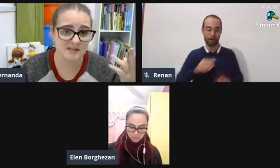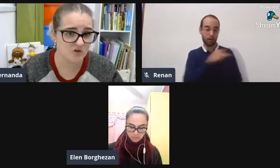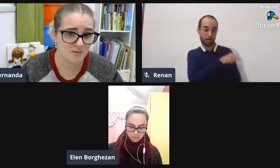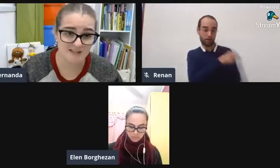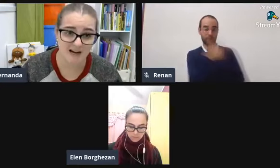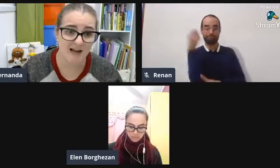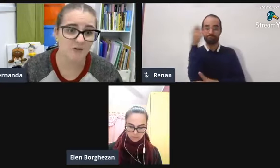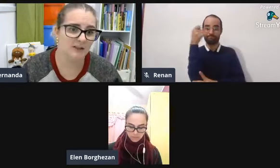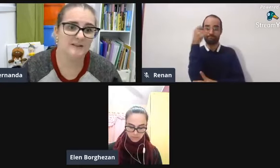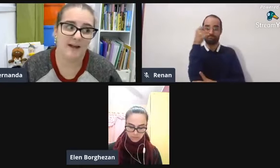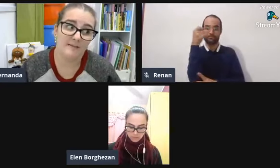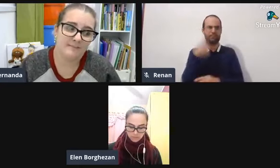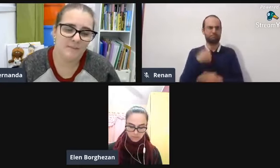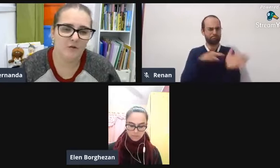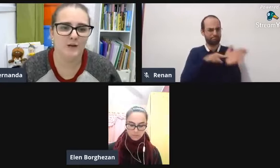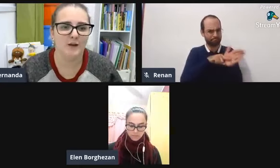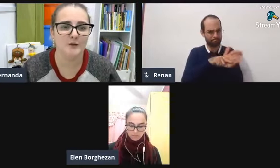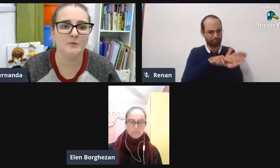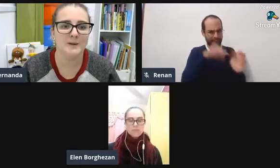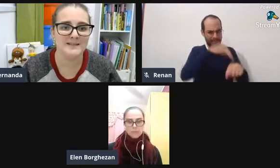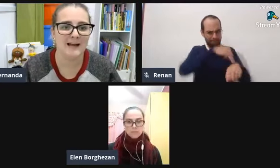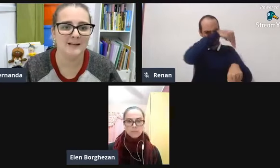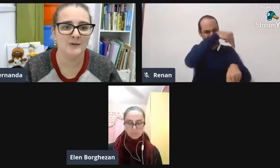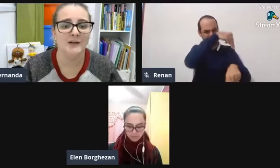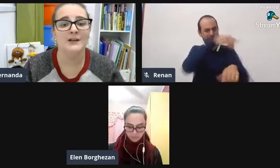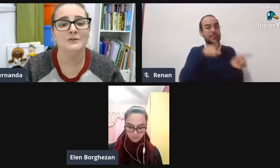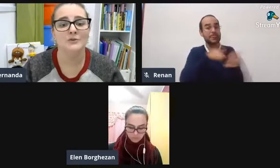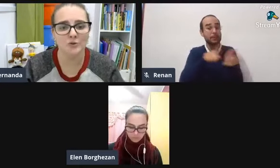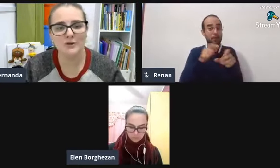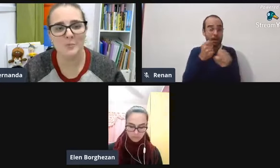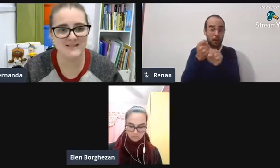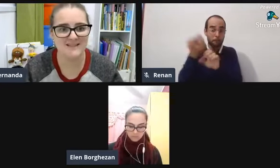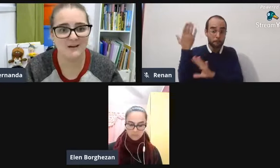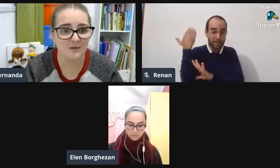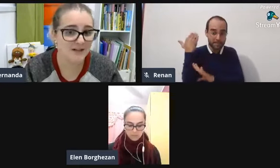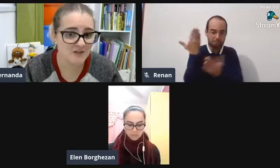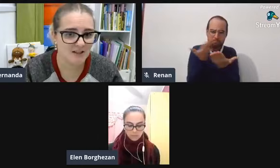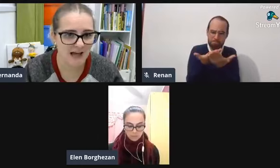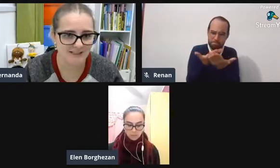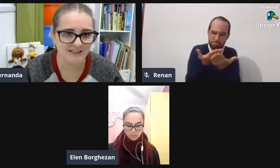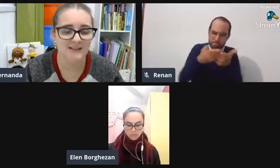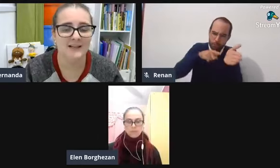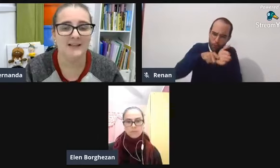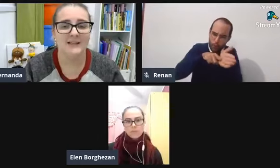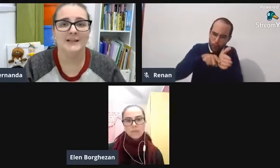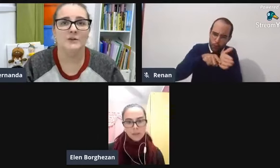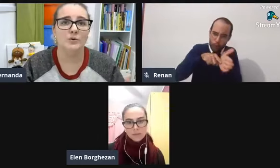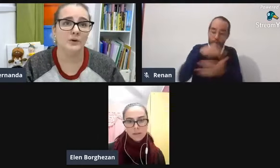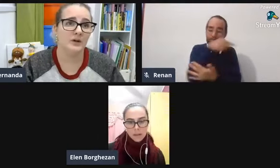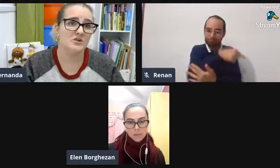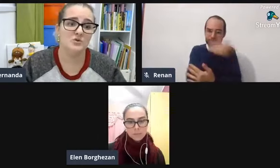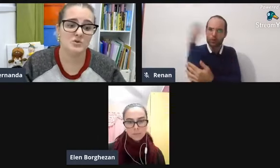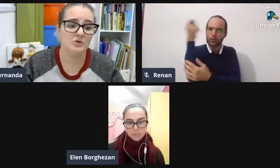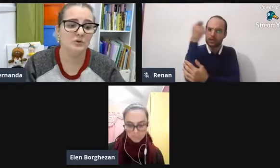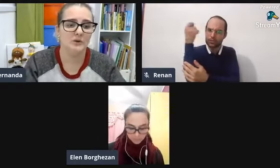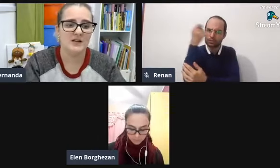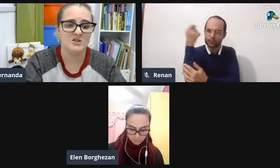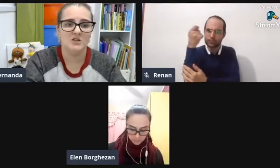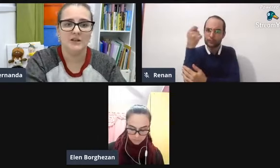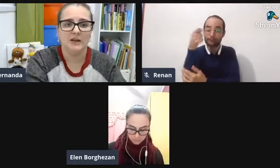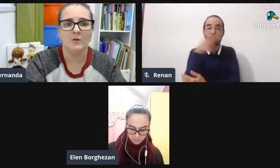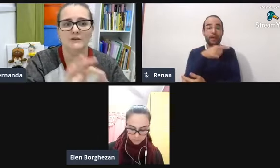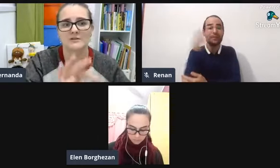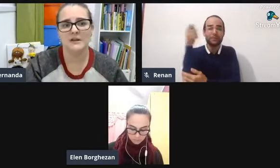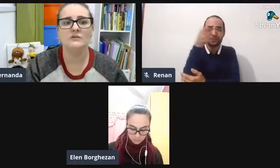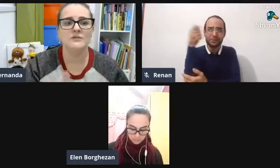minha pesquisa de mestrado e até final do ano passado, tudo que eu pesquisava era de lá, né? No Rio Grande do Sul, a